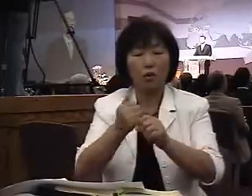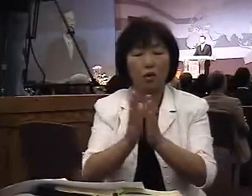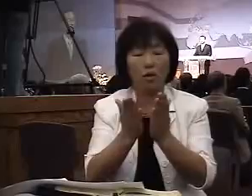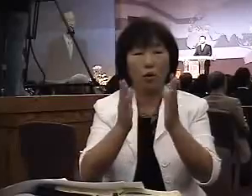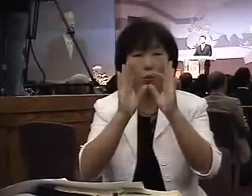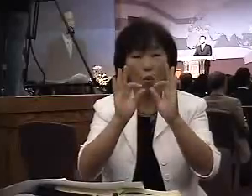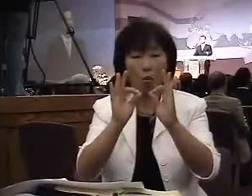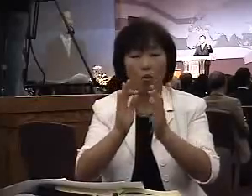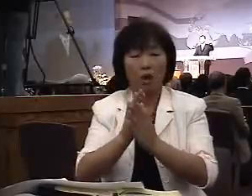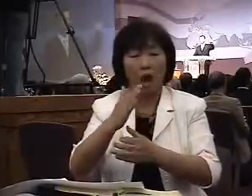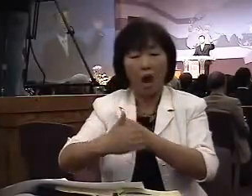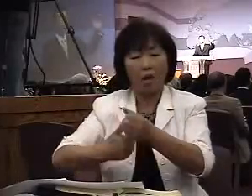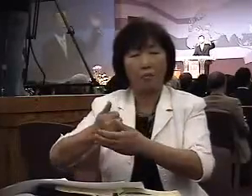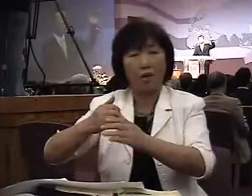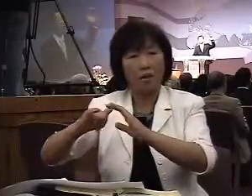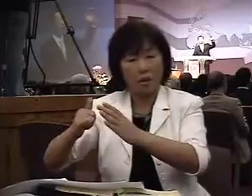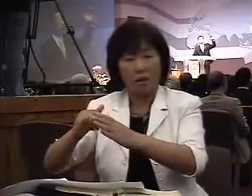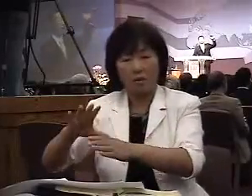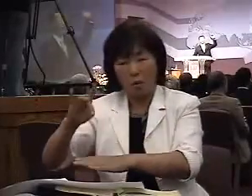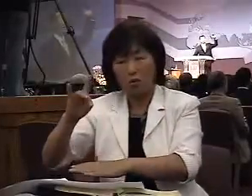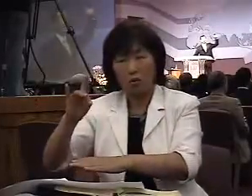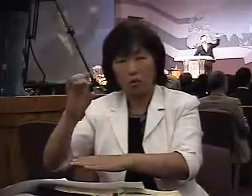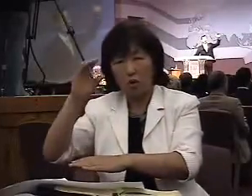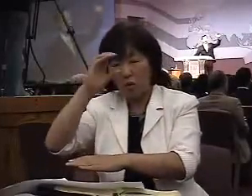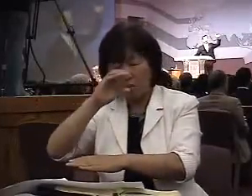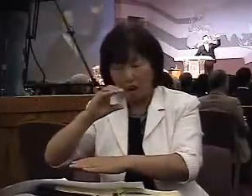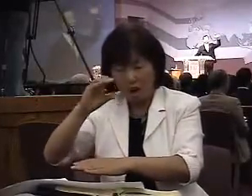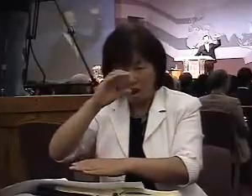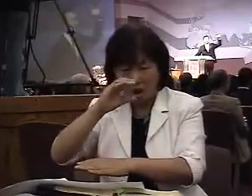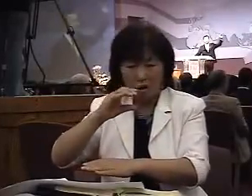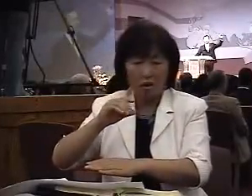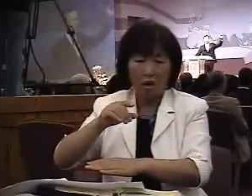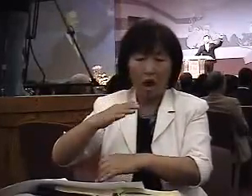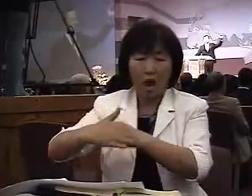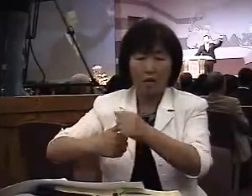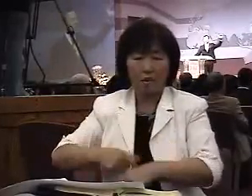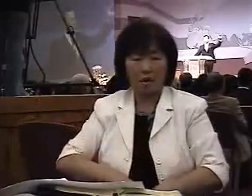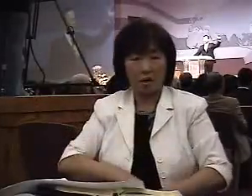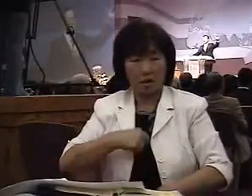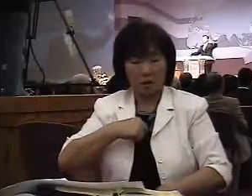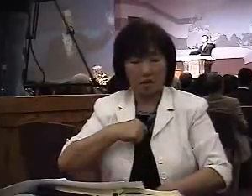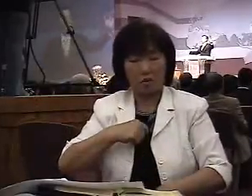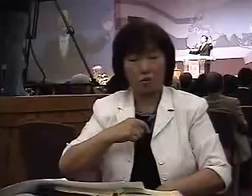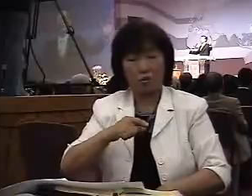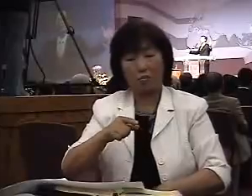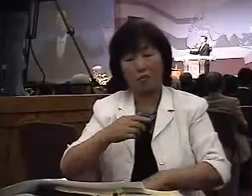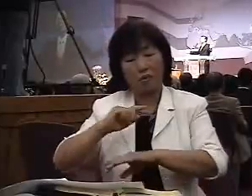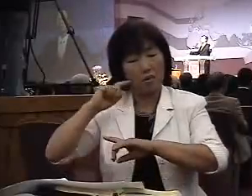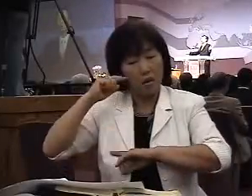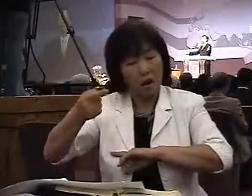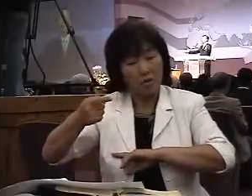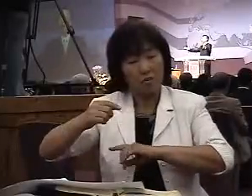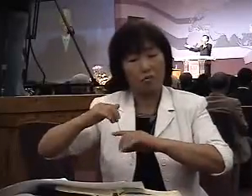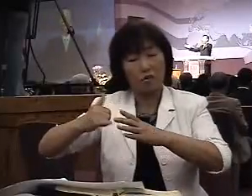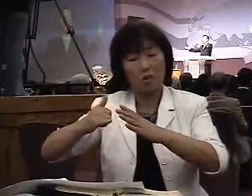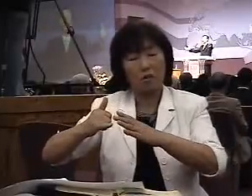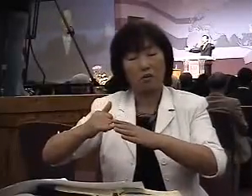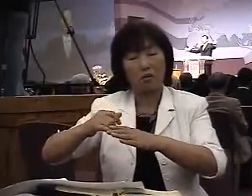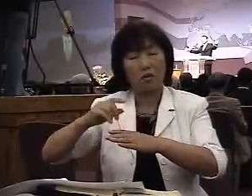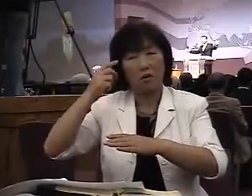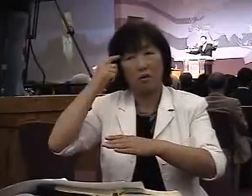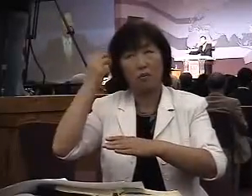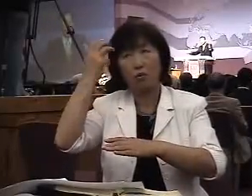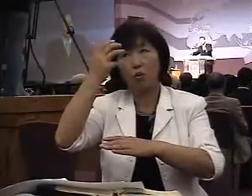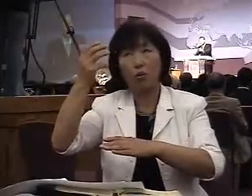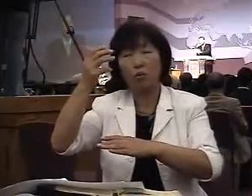보니까 하나님의 나라, 먼저 구해야 될 하나님의 나라와 하나님의 의와 다음 세대를 영적으로 바로 키우는